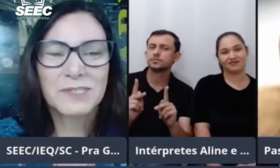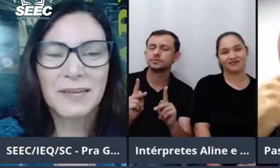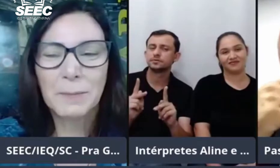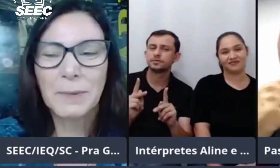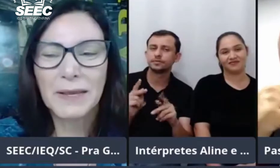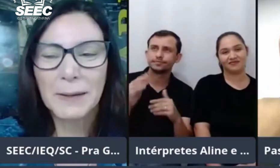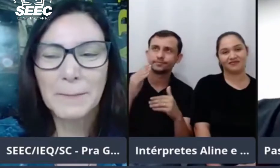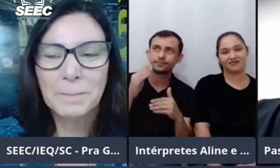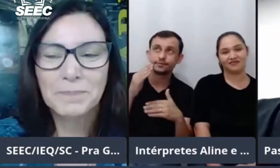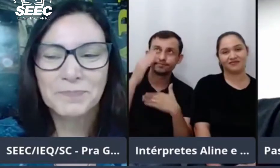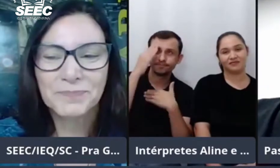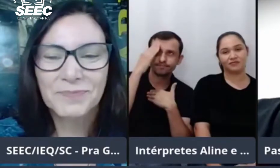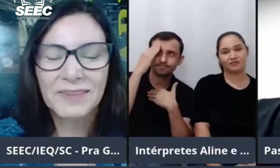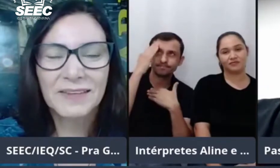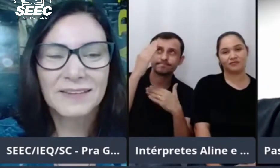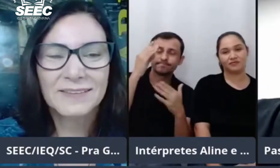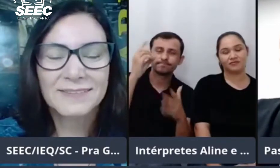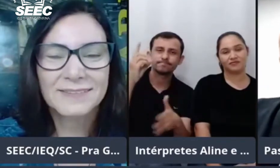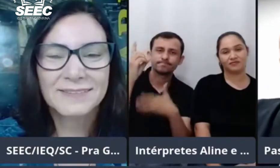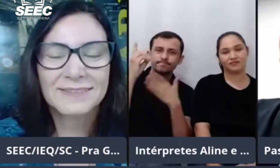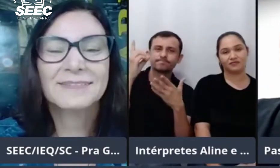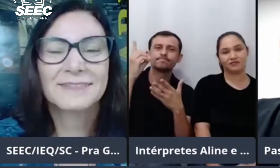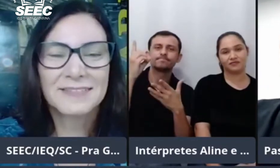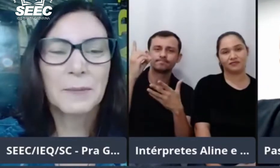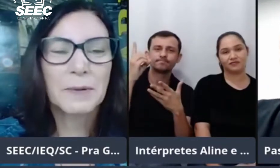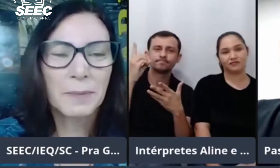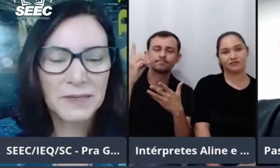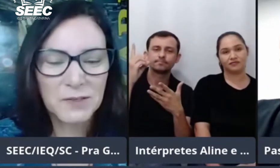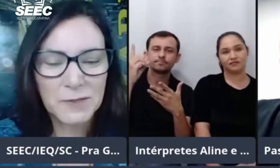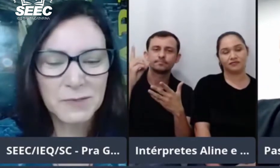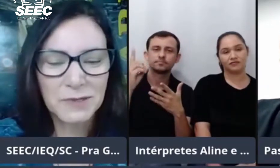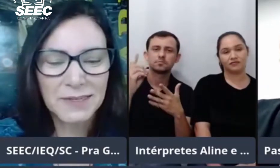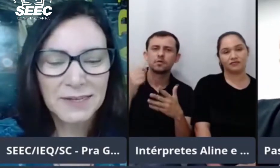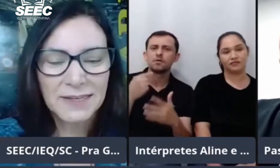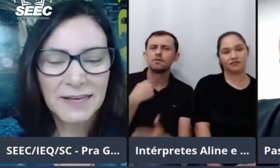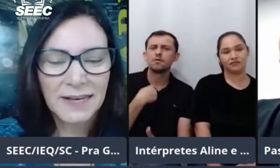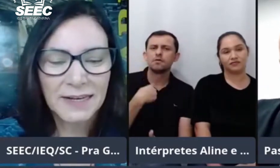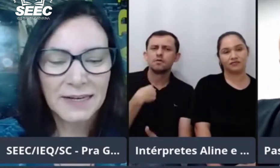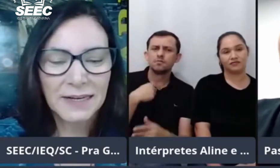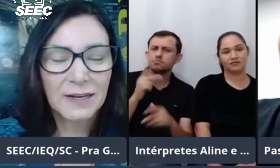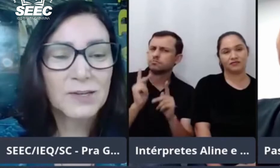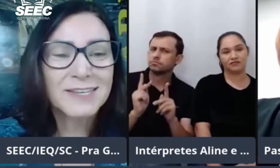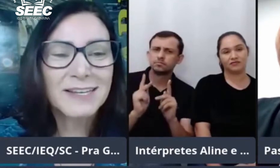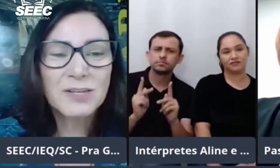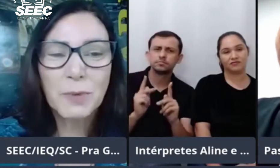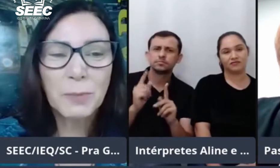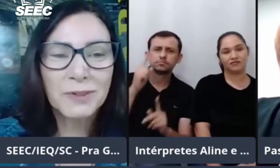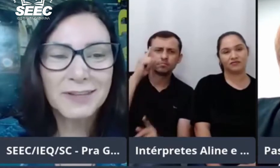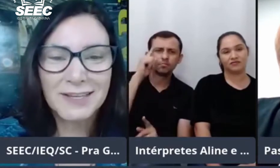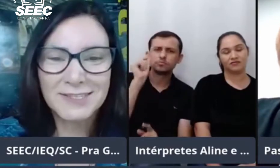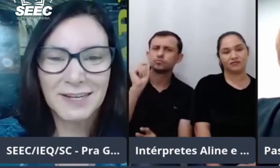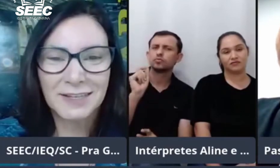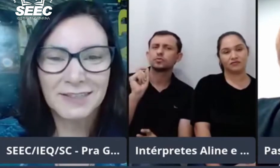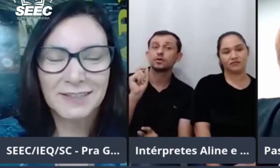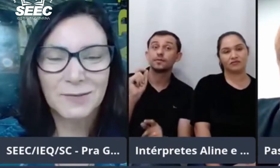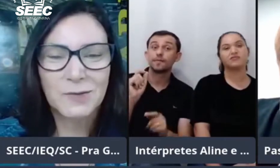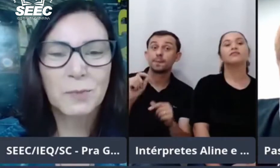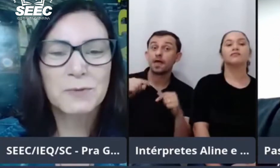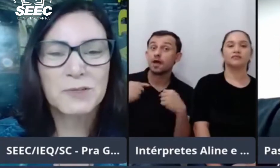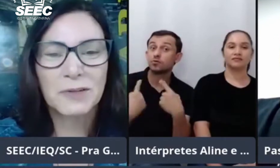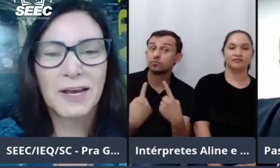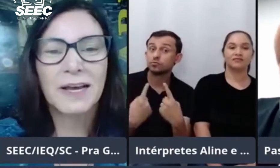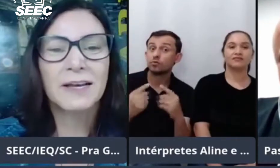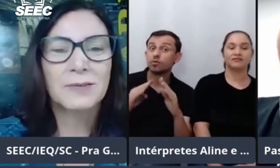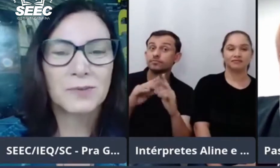nossos projetos, todos os nossos trabalhos. Né? Sempre penso, pastor, a nossa igreja é uma potência, né? Os